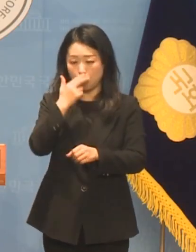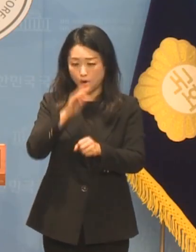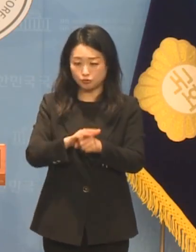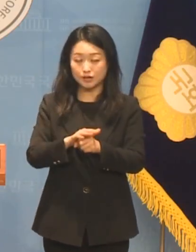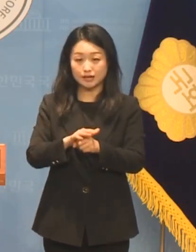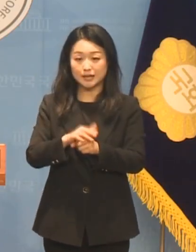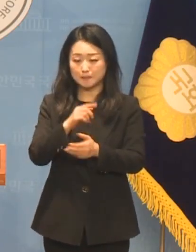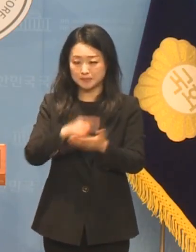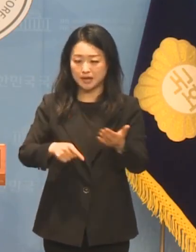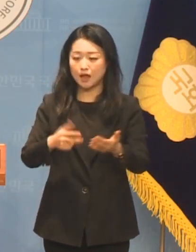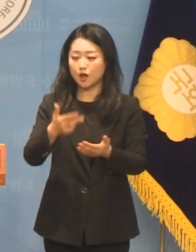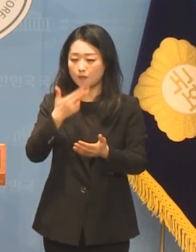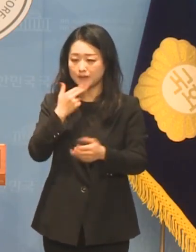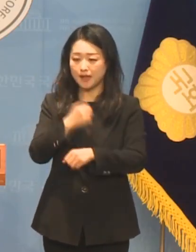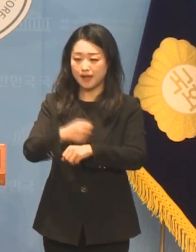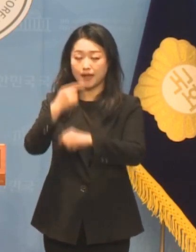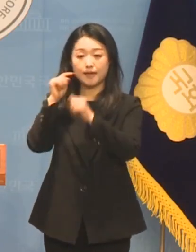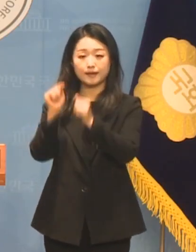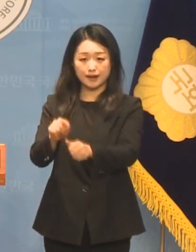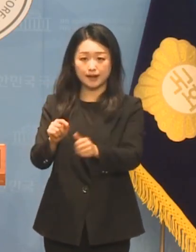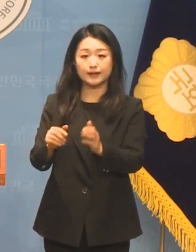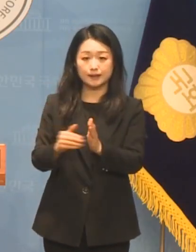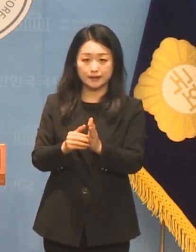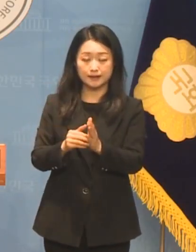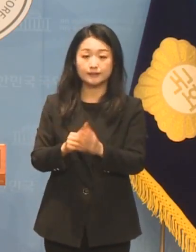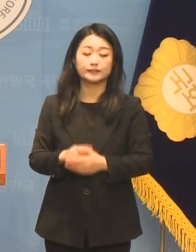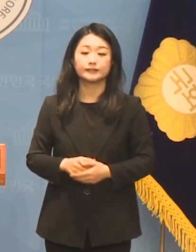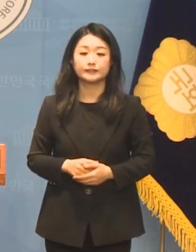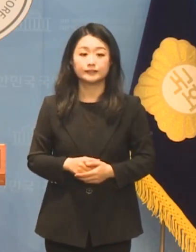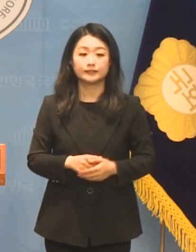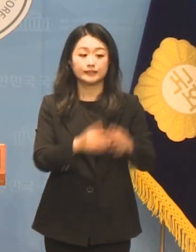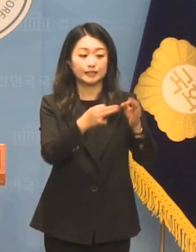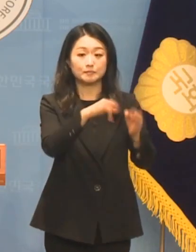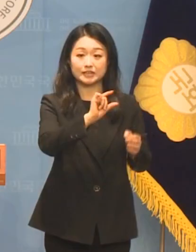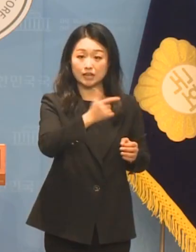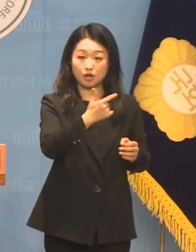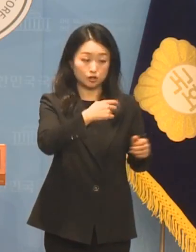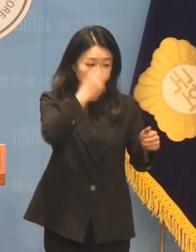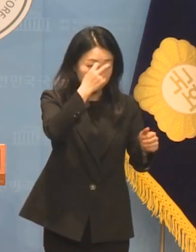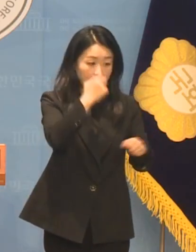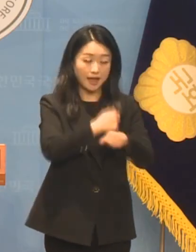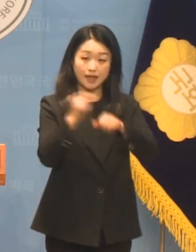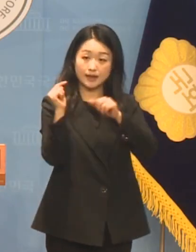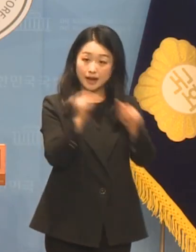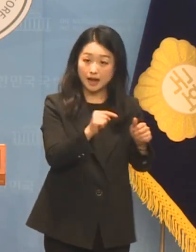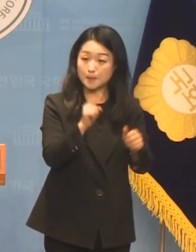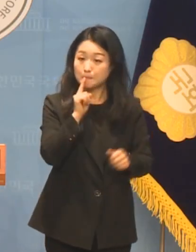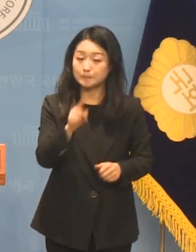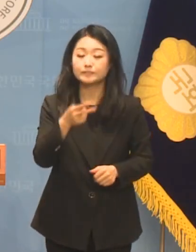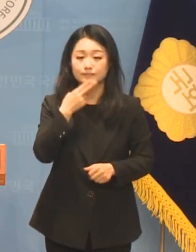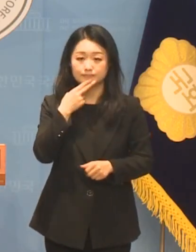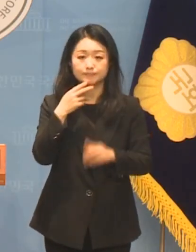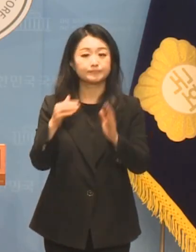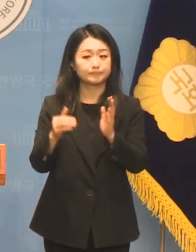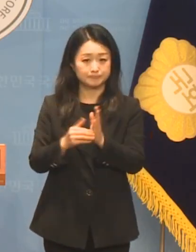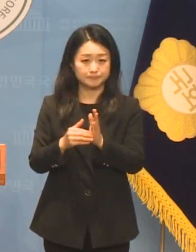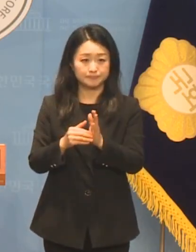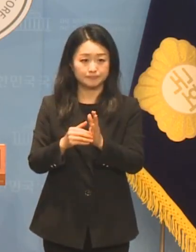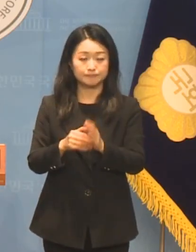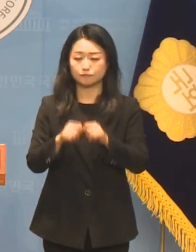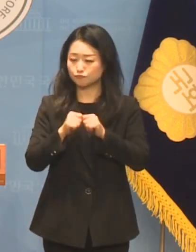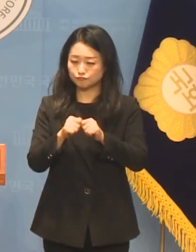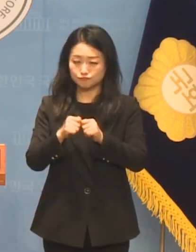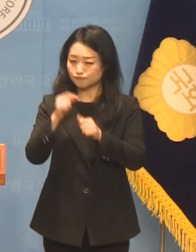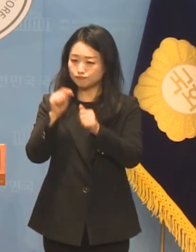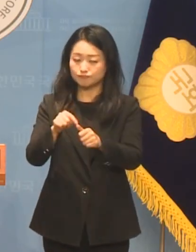없도록 하라는 원론적인 지시를 내렸을 뿐 김기현을 표적 수사하라거나 하는 등 구체적인 지시는